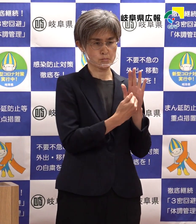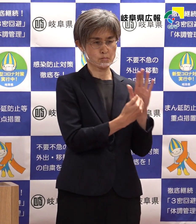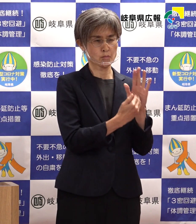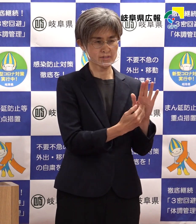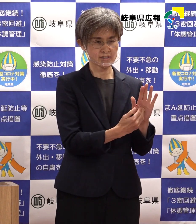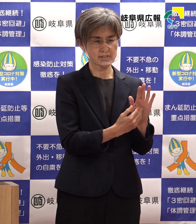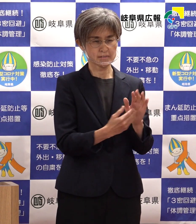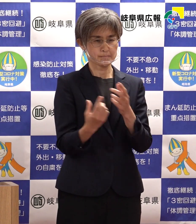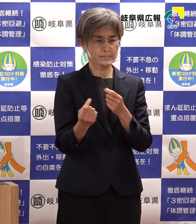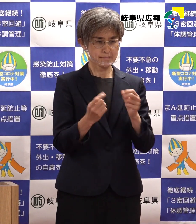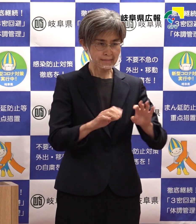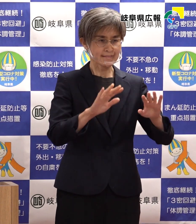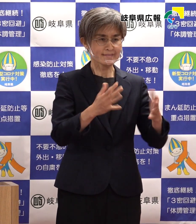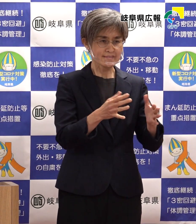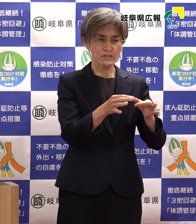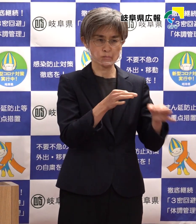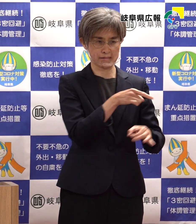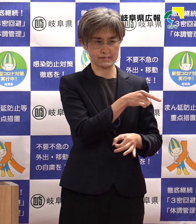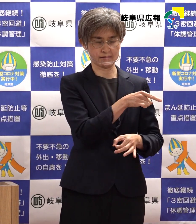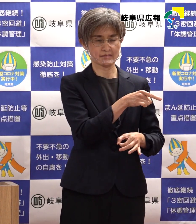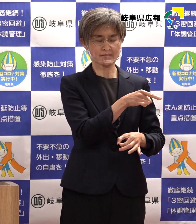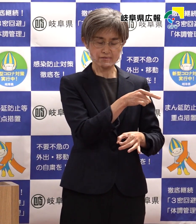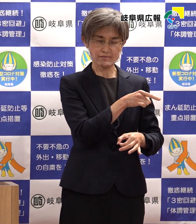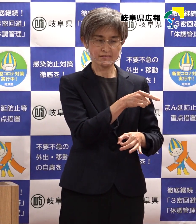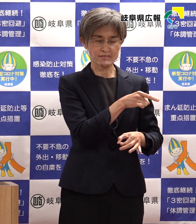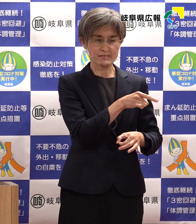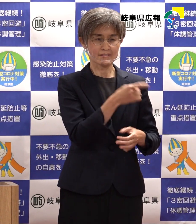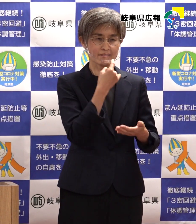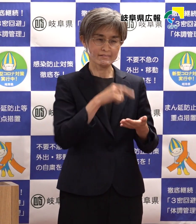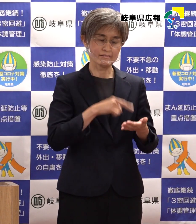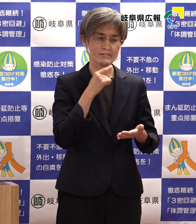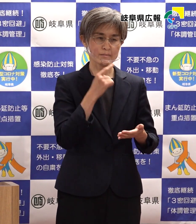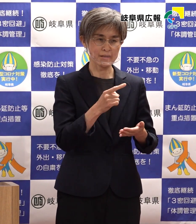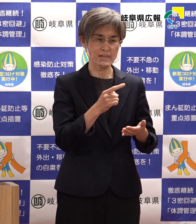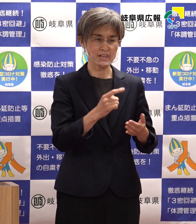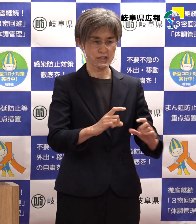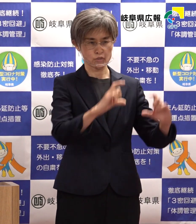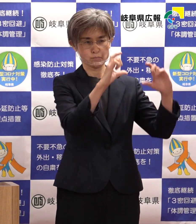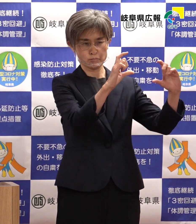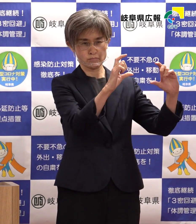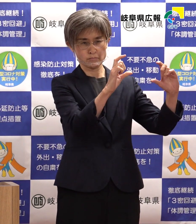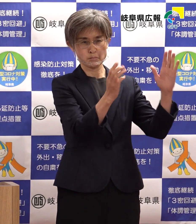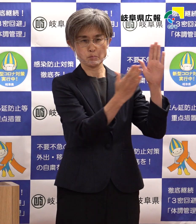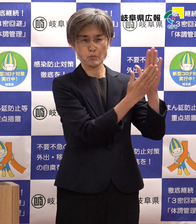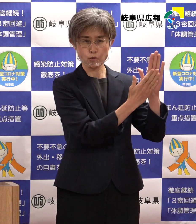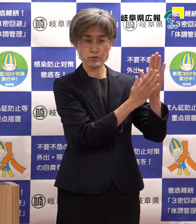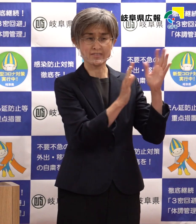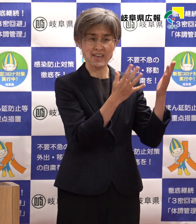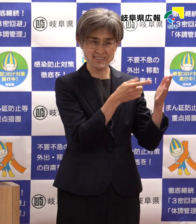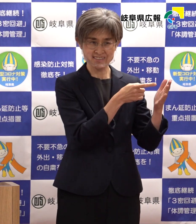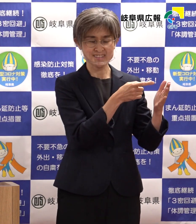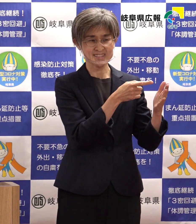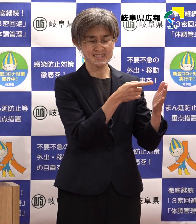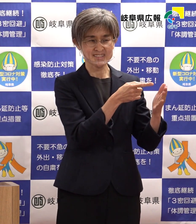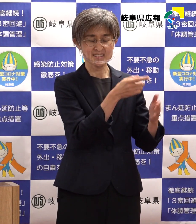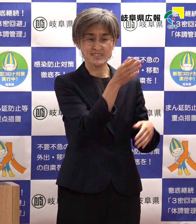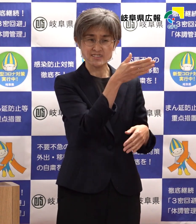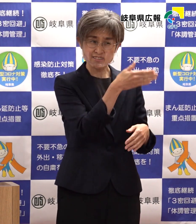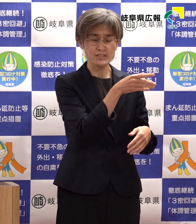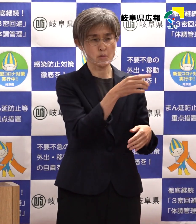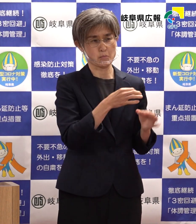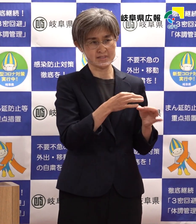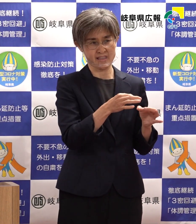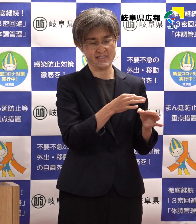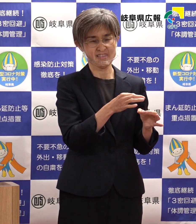底していない飲食店、まあ、端的にはステッカーを貼っていない店というふうにお考えいただければいいと思います。そういったお店と